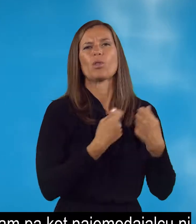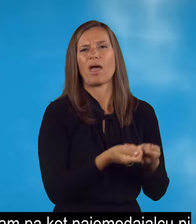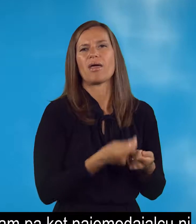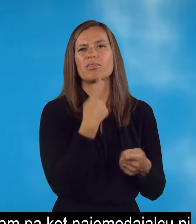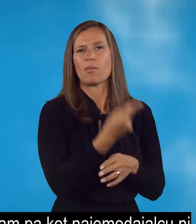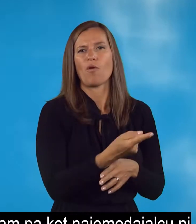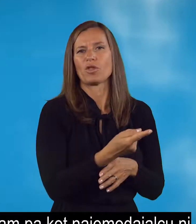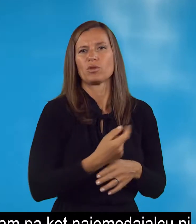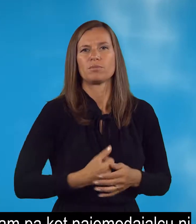napovedi.